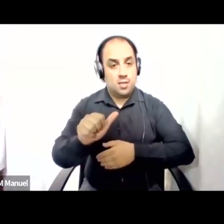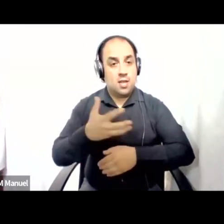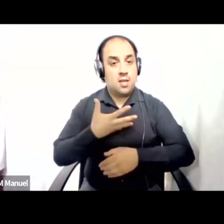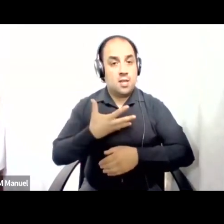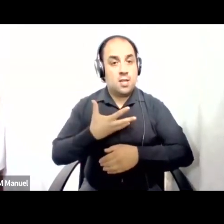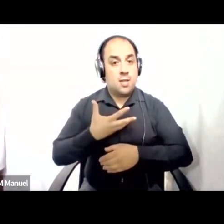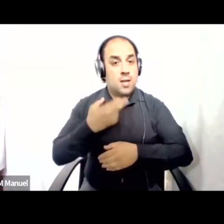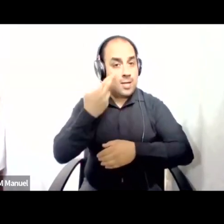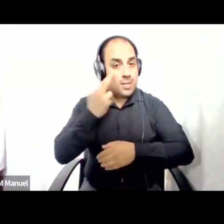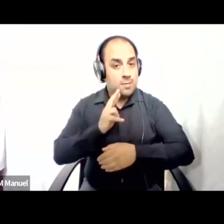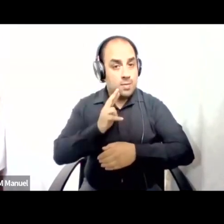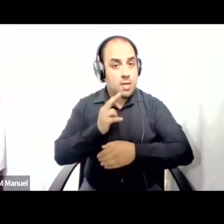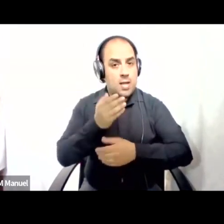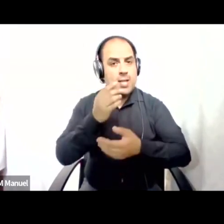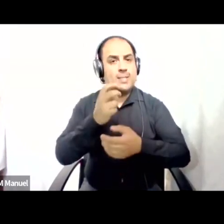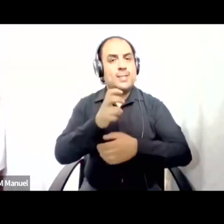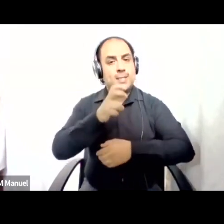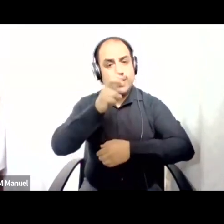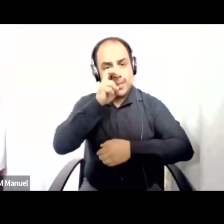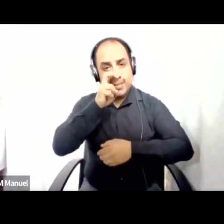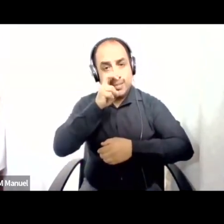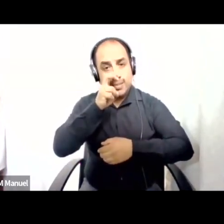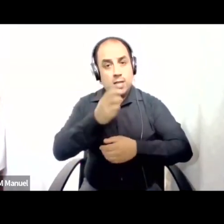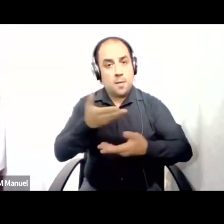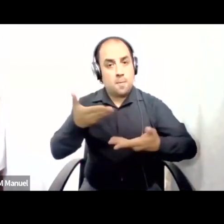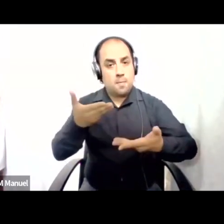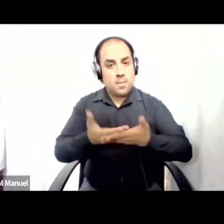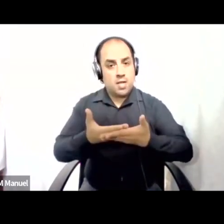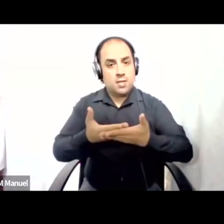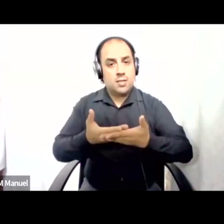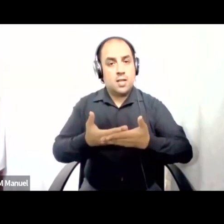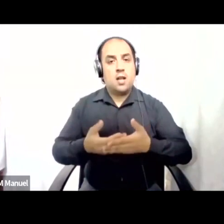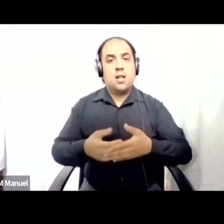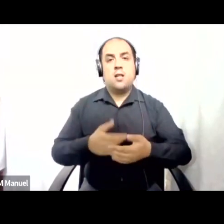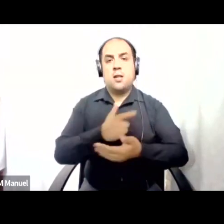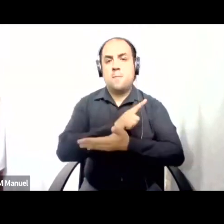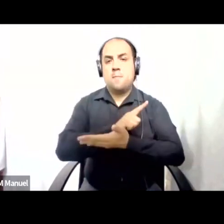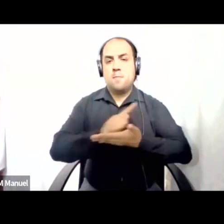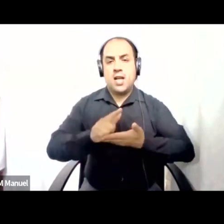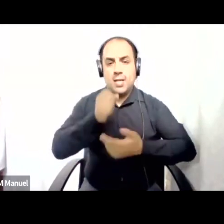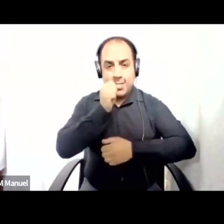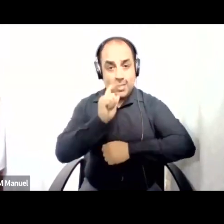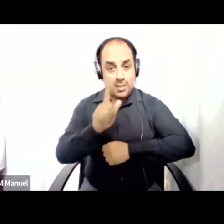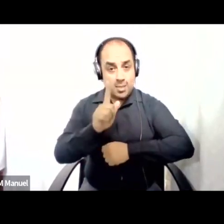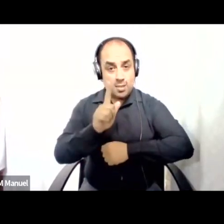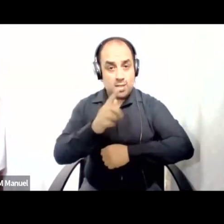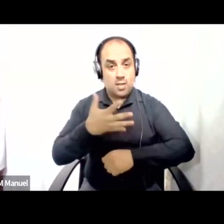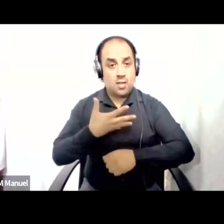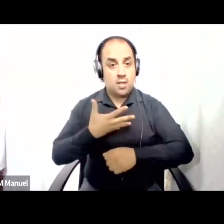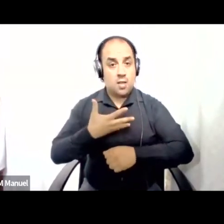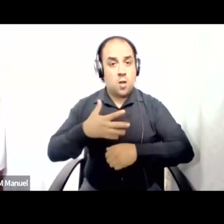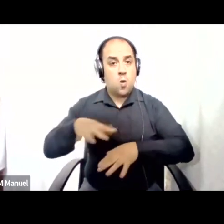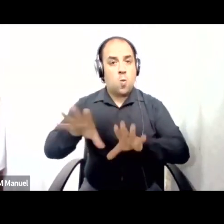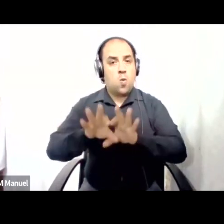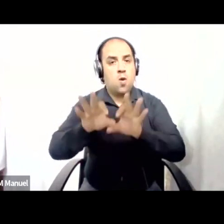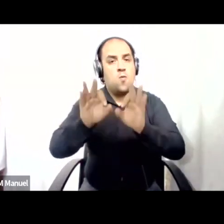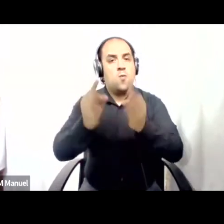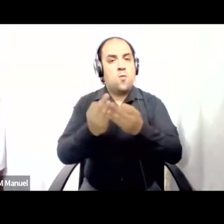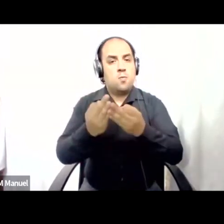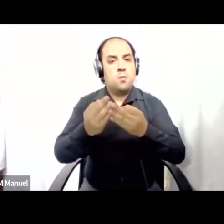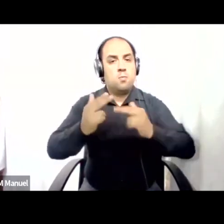presencia de una blanquitud de orden ético o civilizatorio como condición de la humanidad